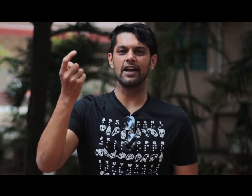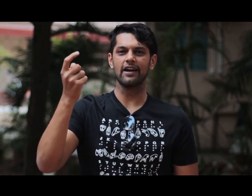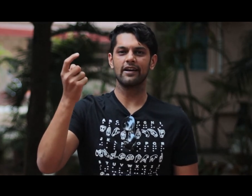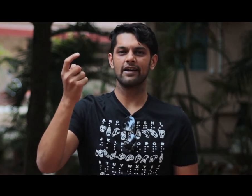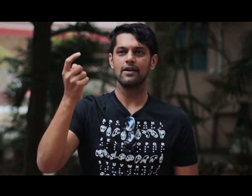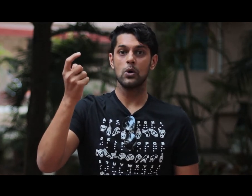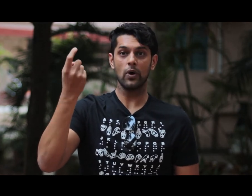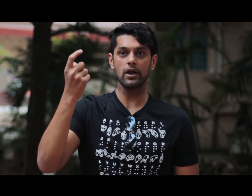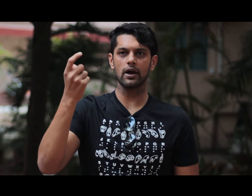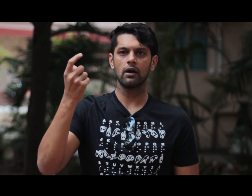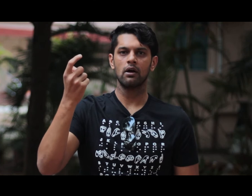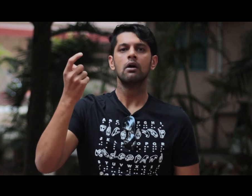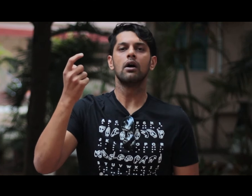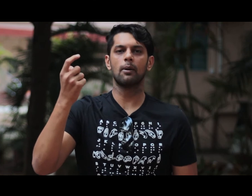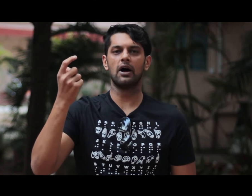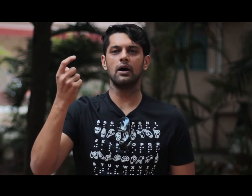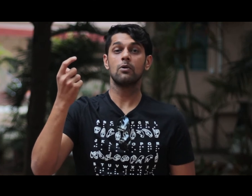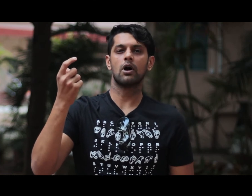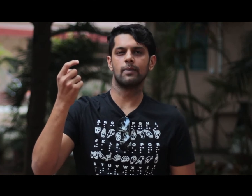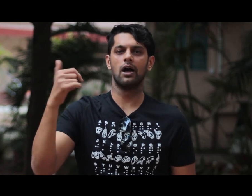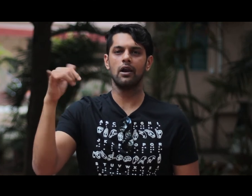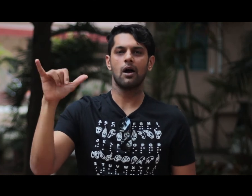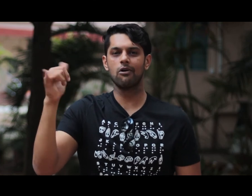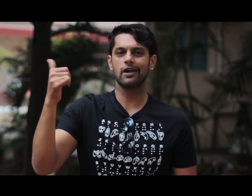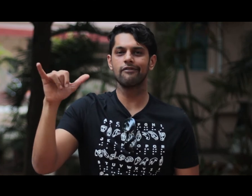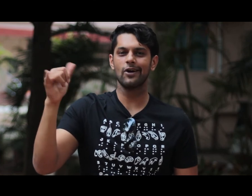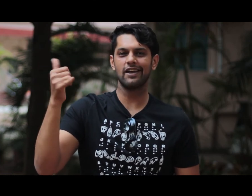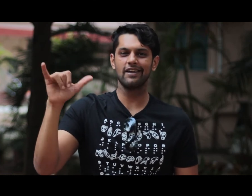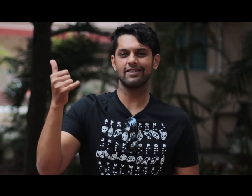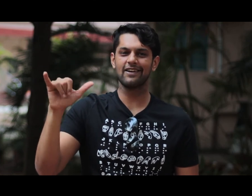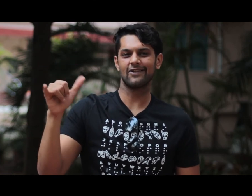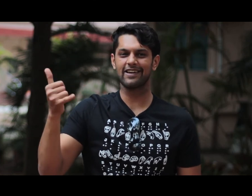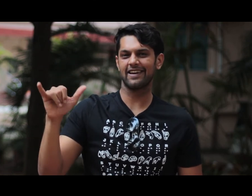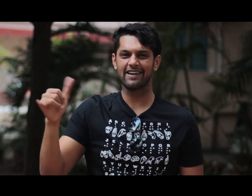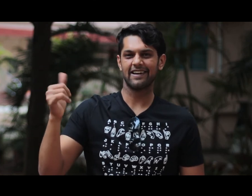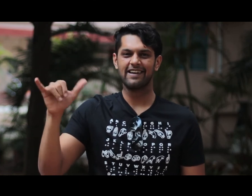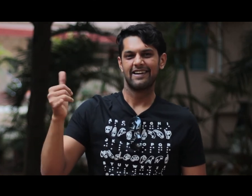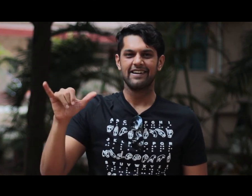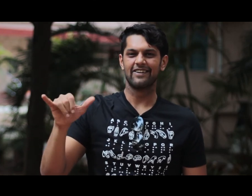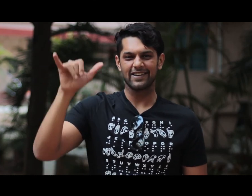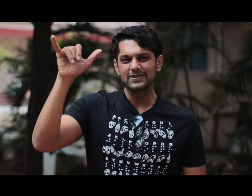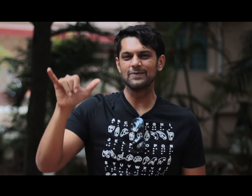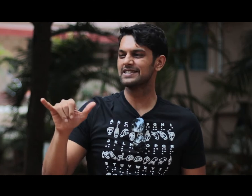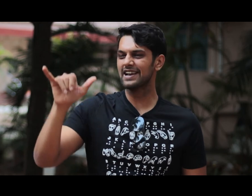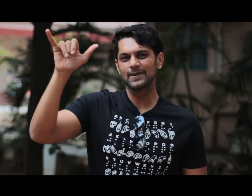again. Why inga? And Amma, what man? I won't give you anything, okay? So basically remember